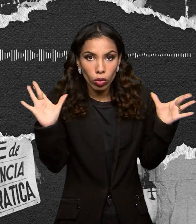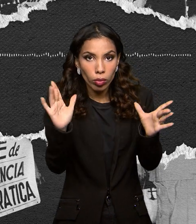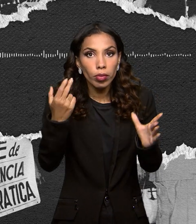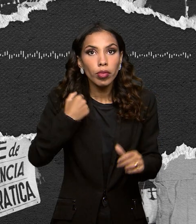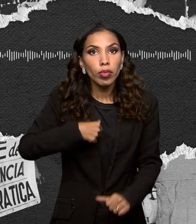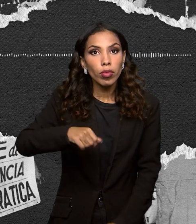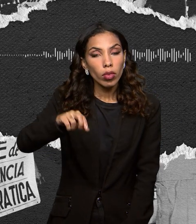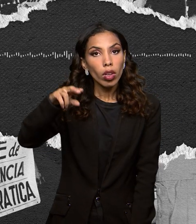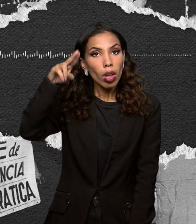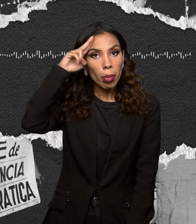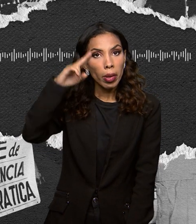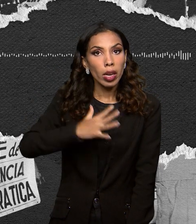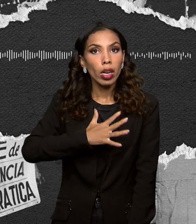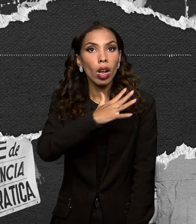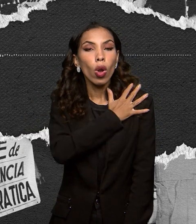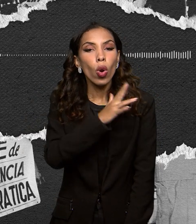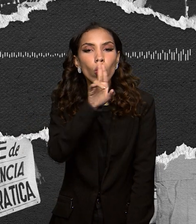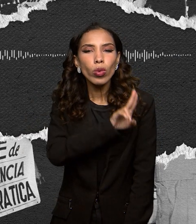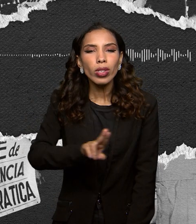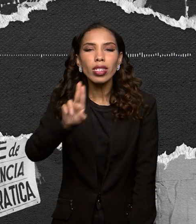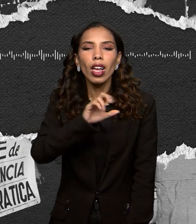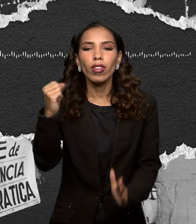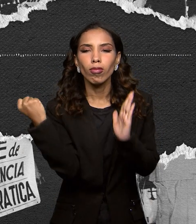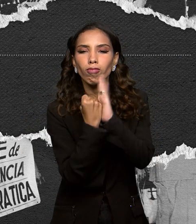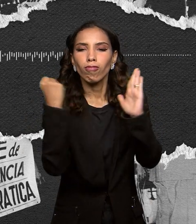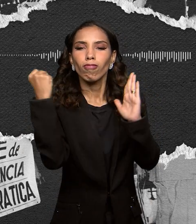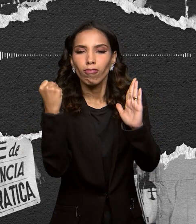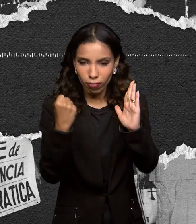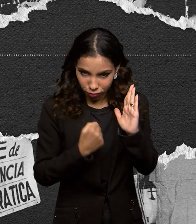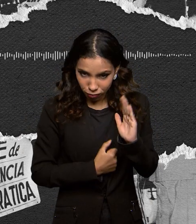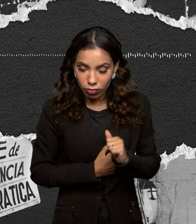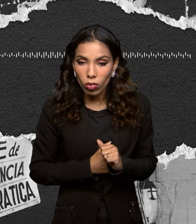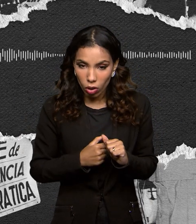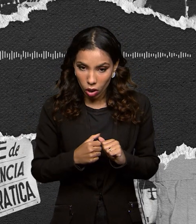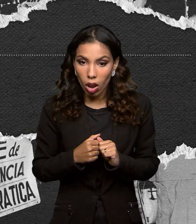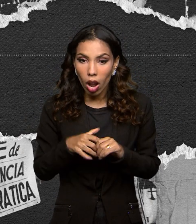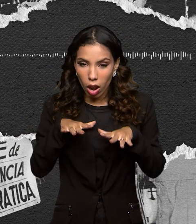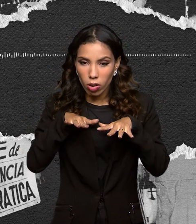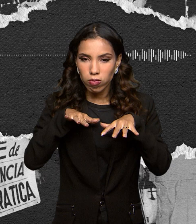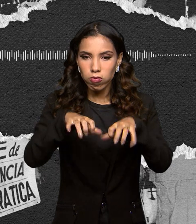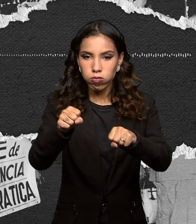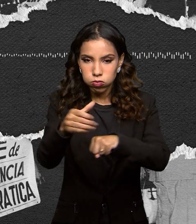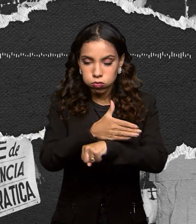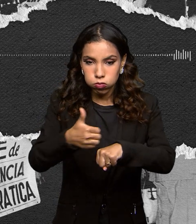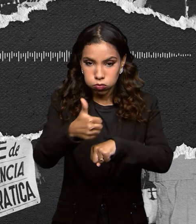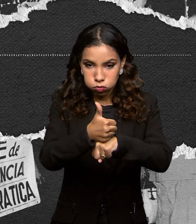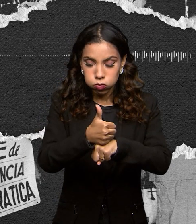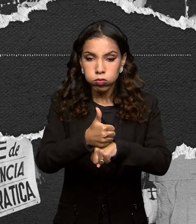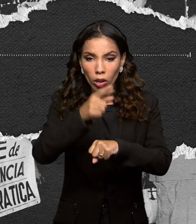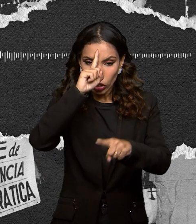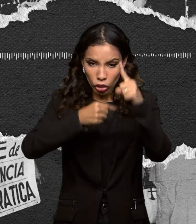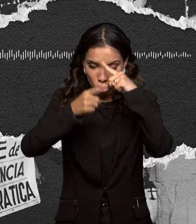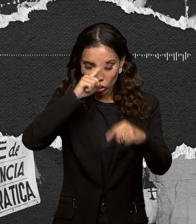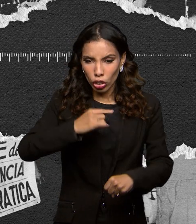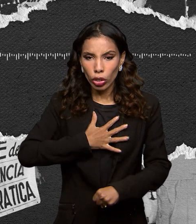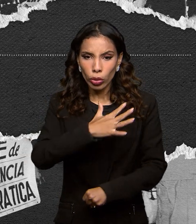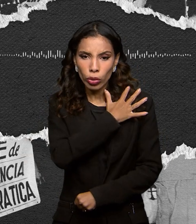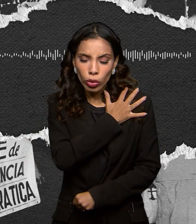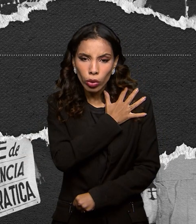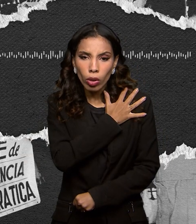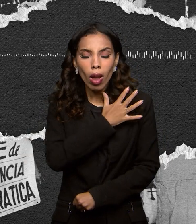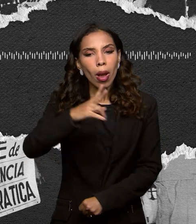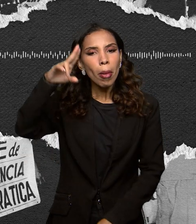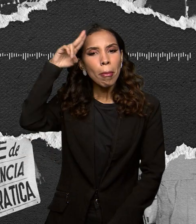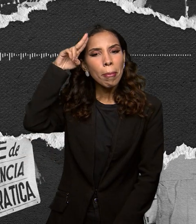militares usassem essas mulheres para legitimar o golpe, segundo a própria Janaína. A própria ditadura, né, os próprios militares passaram a